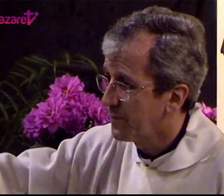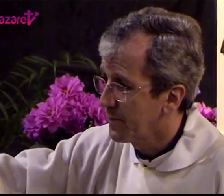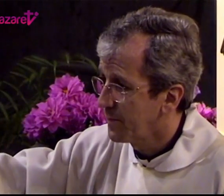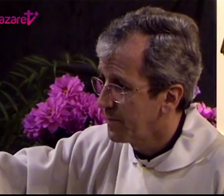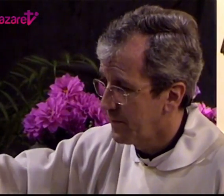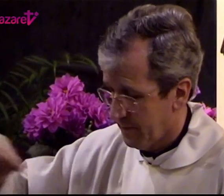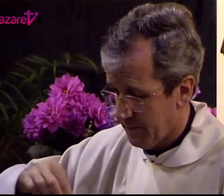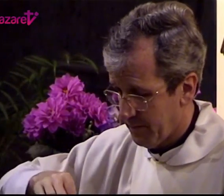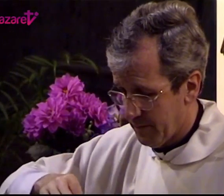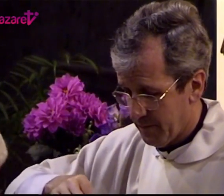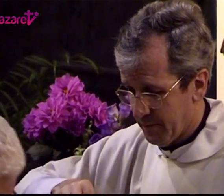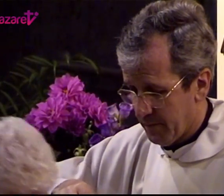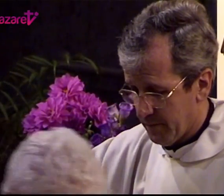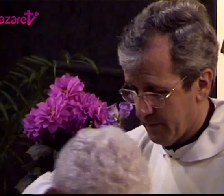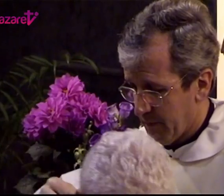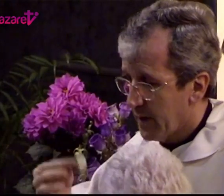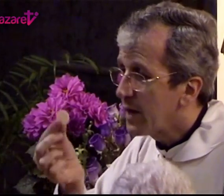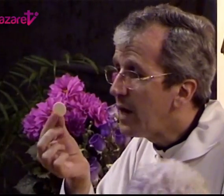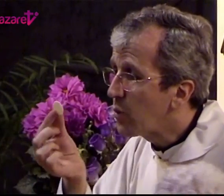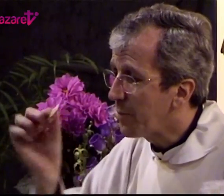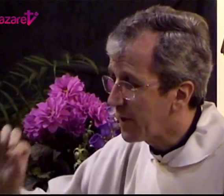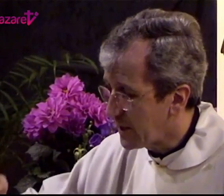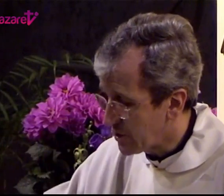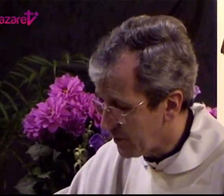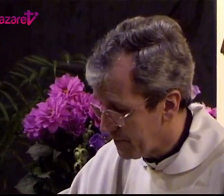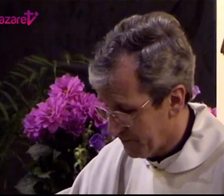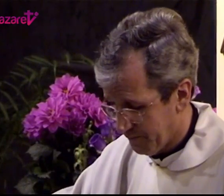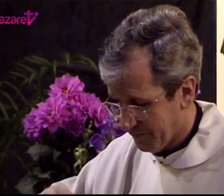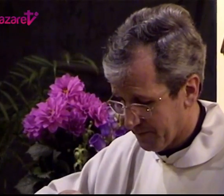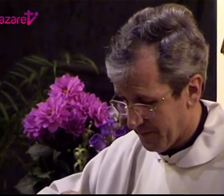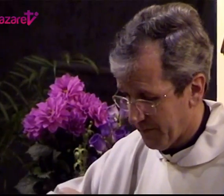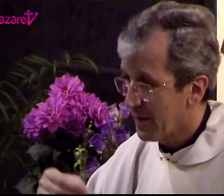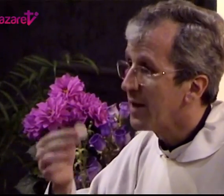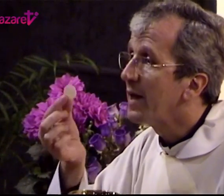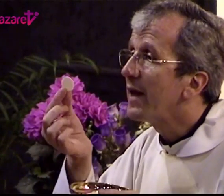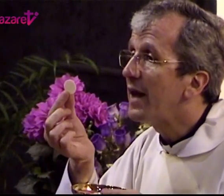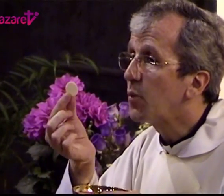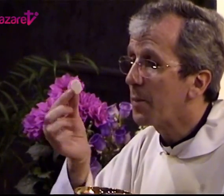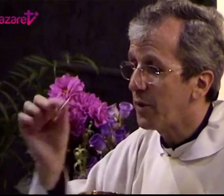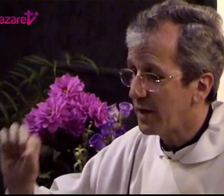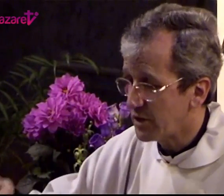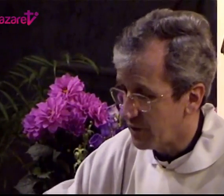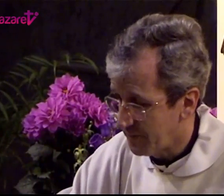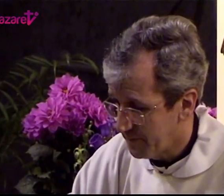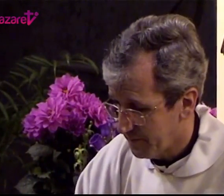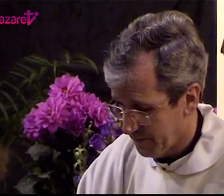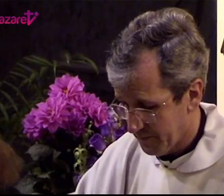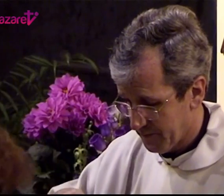1997 en París. El Papa San Juan Pablo II convocó a los jóvenes a París y ahí nos encontramos